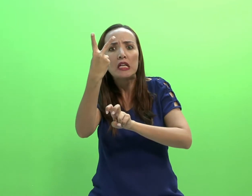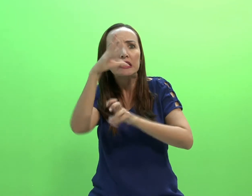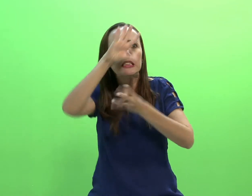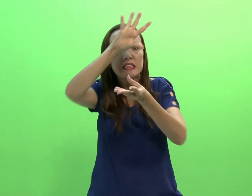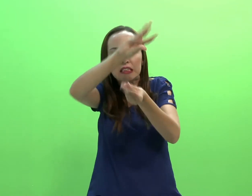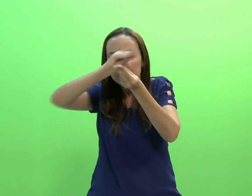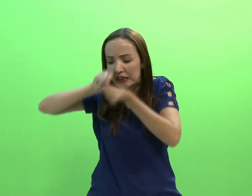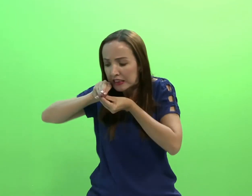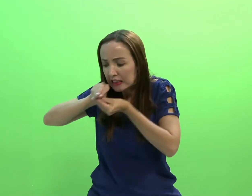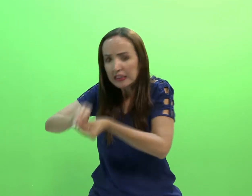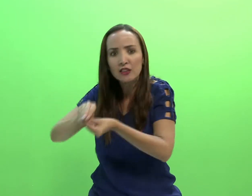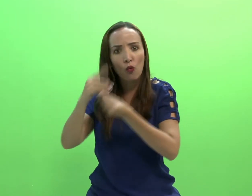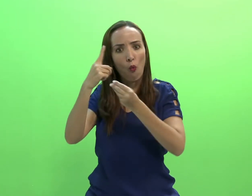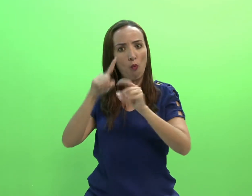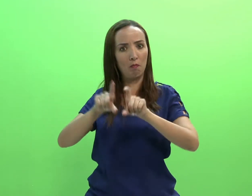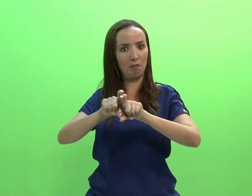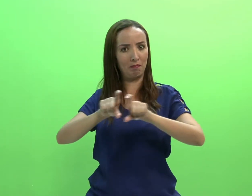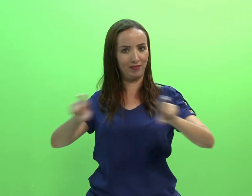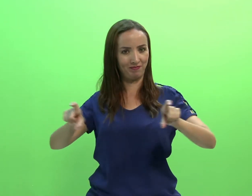Temos dois tipos de citação ali, viu?